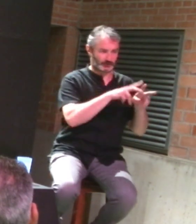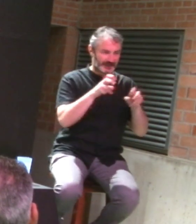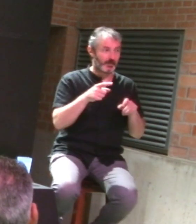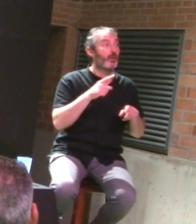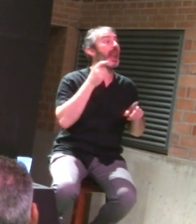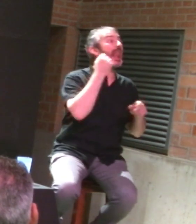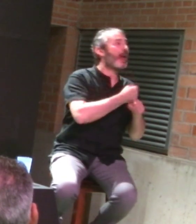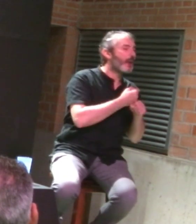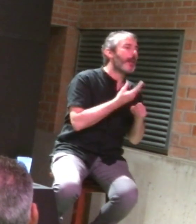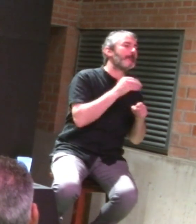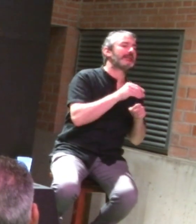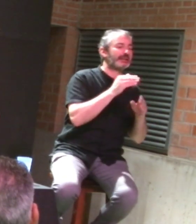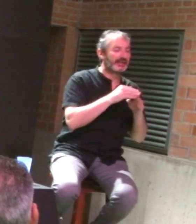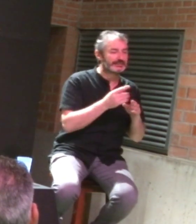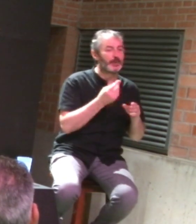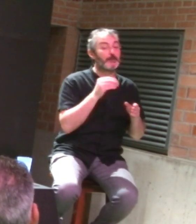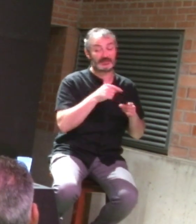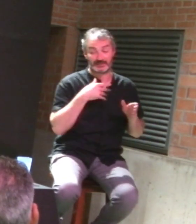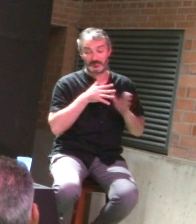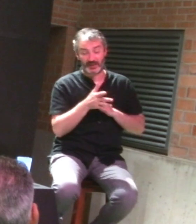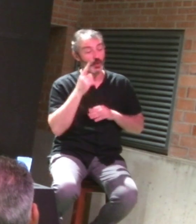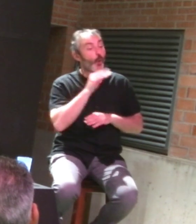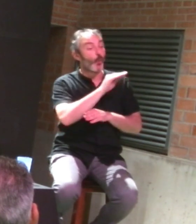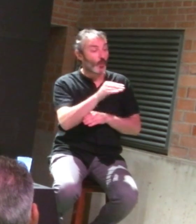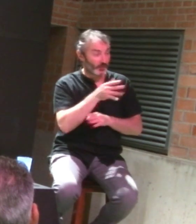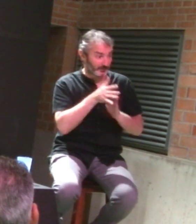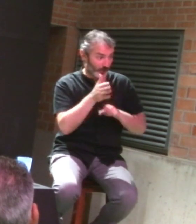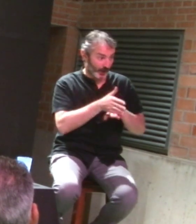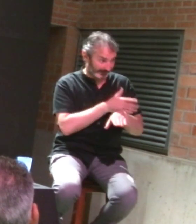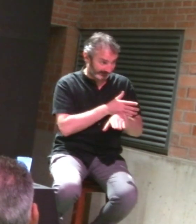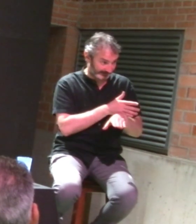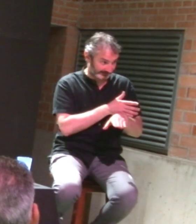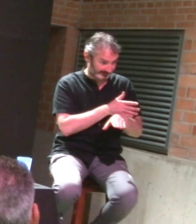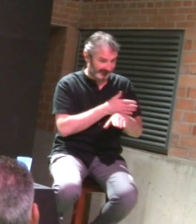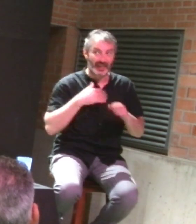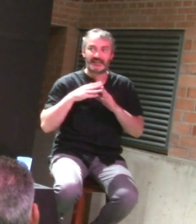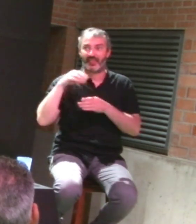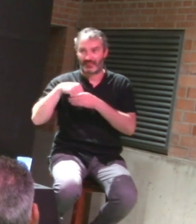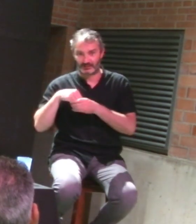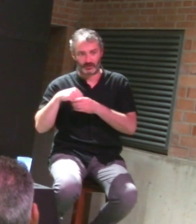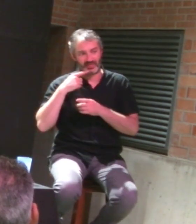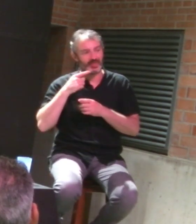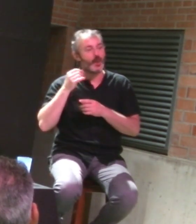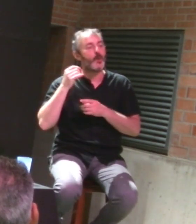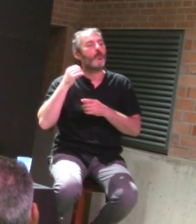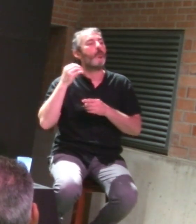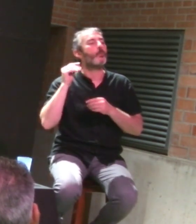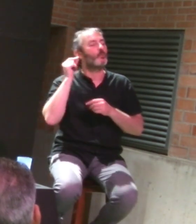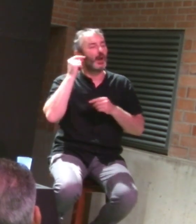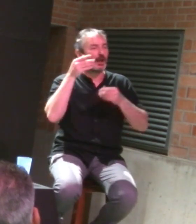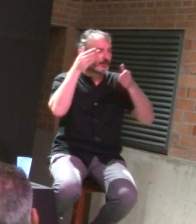Cuestiones laborales, pero también el tema este famoso de los cuidados, de cuestiones relacionadas con la vivienda, relacionadas con la